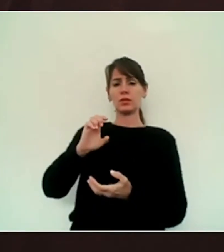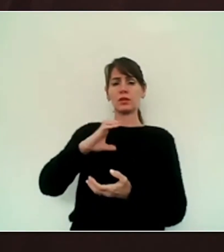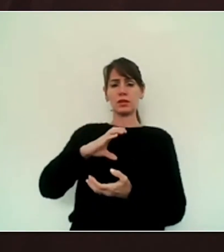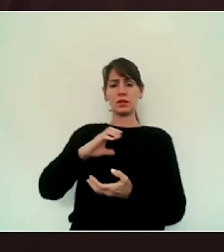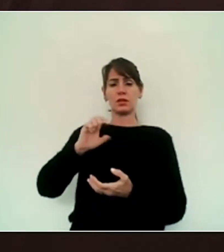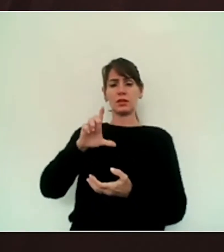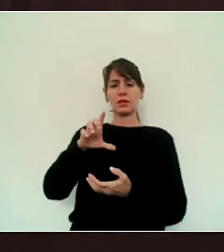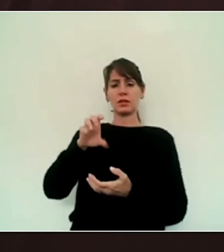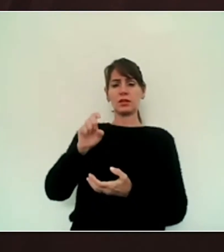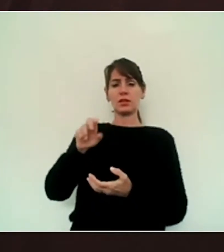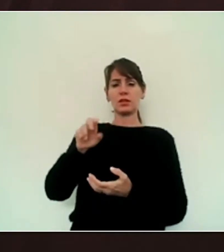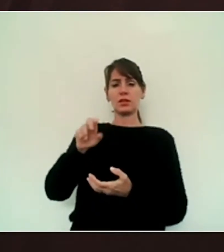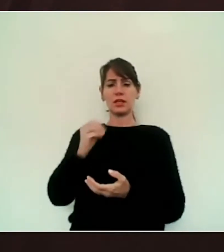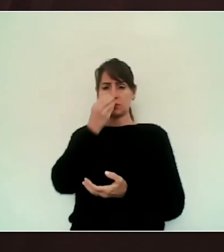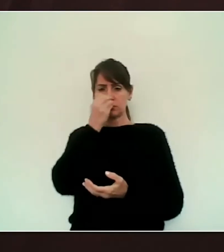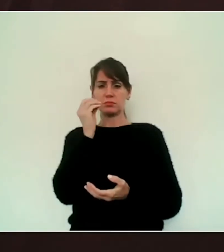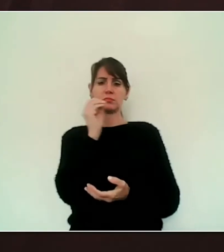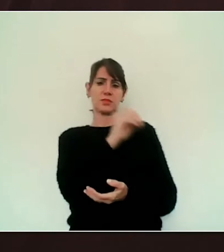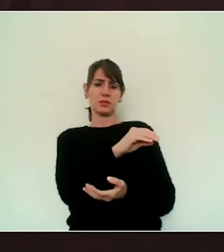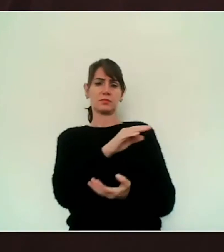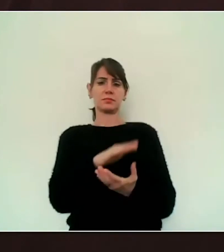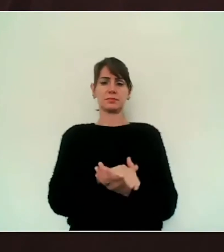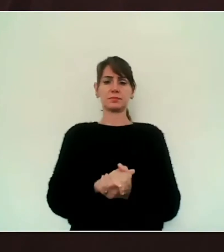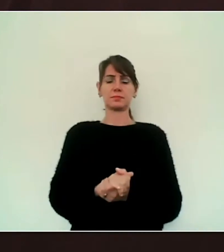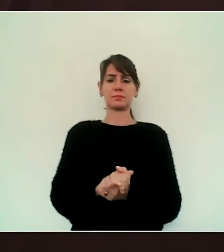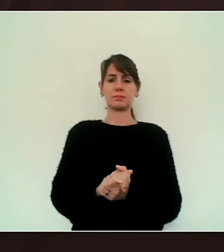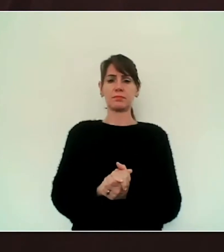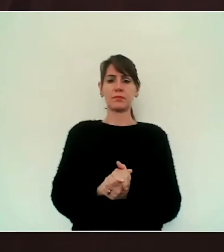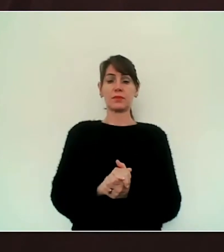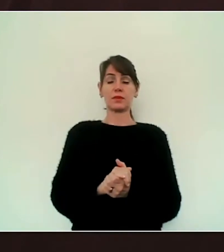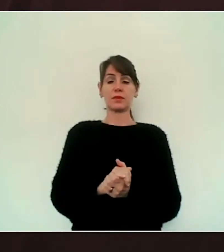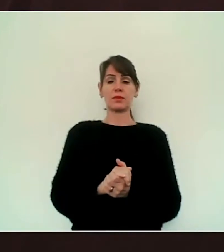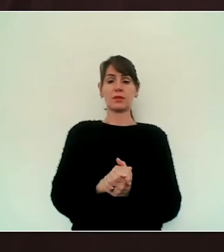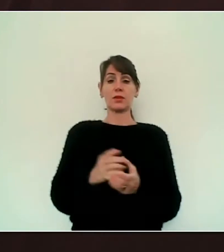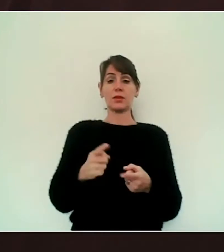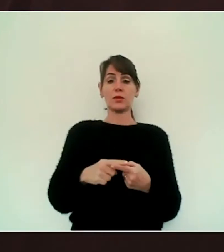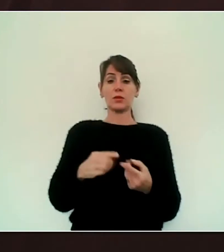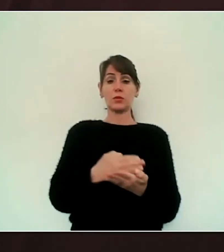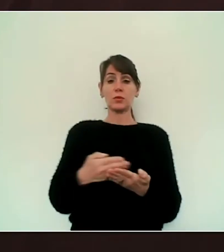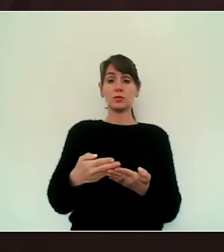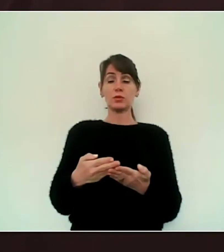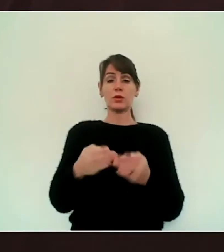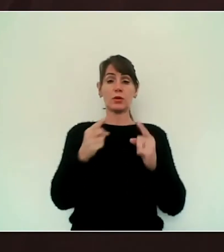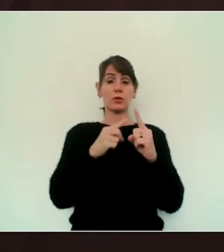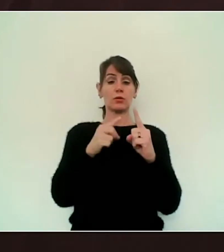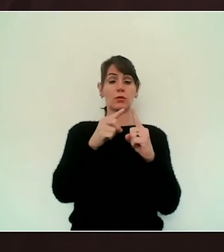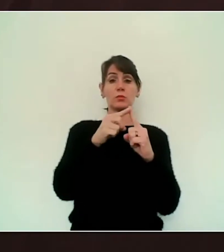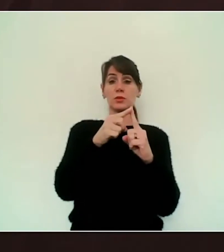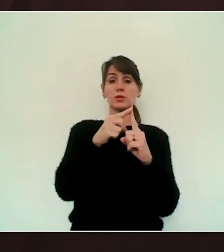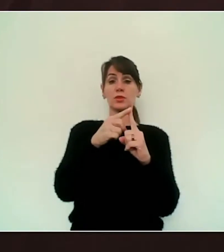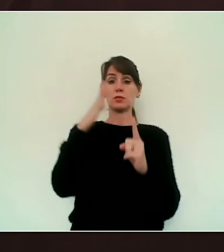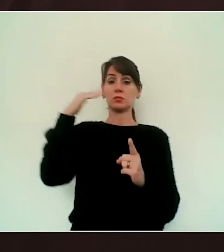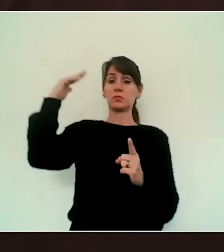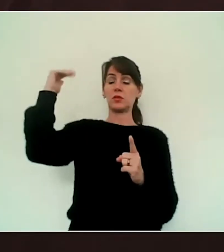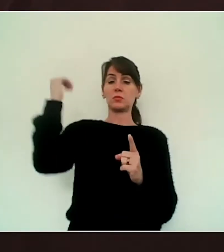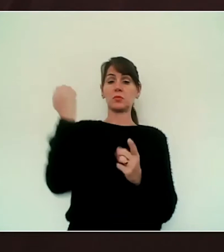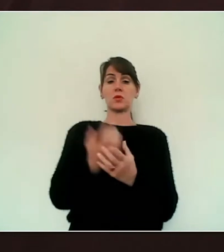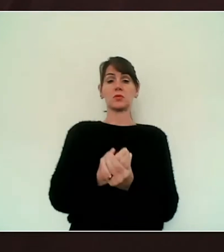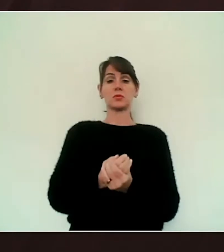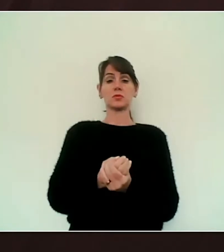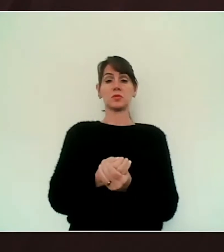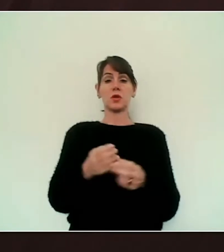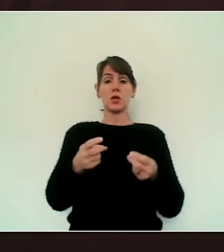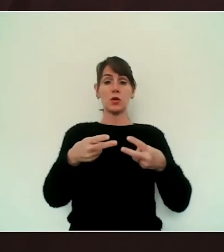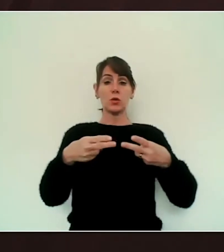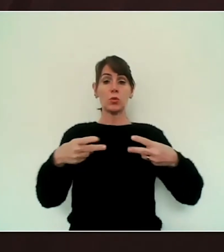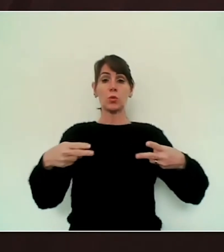mundana tornou-se no objeto e no alvo da ambição do clero. Já que faço parte